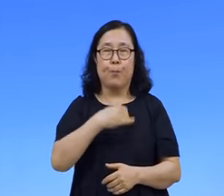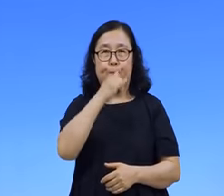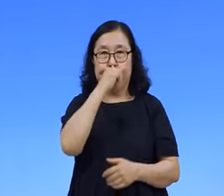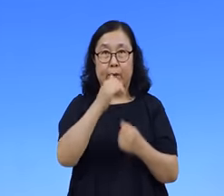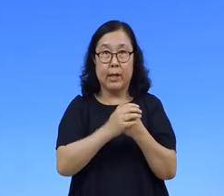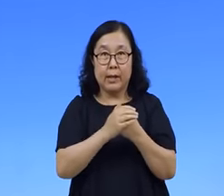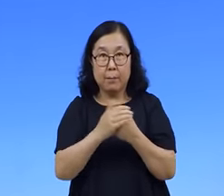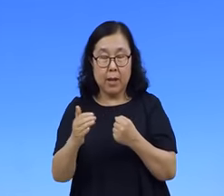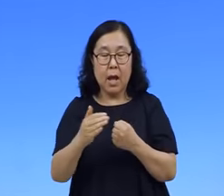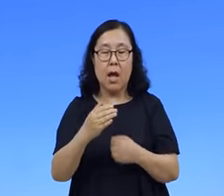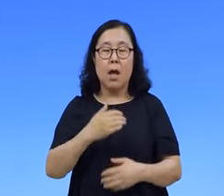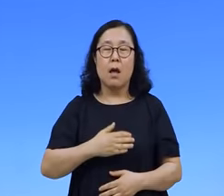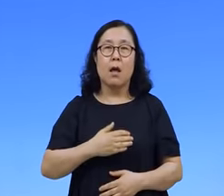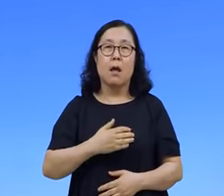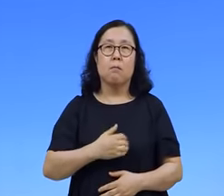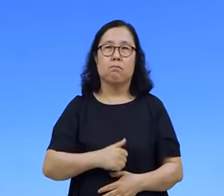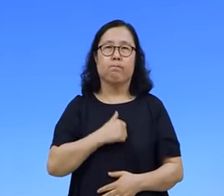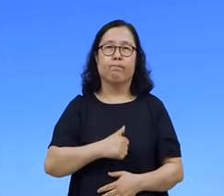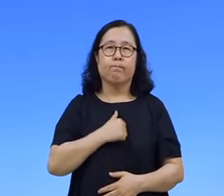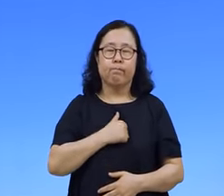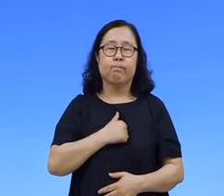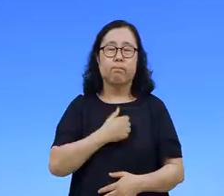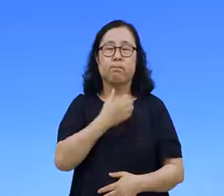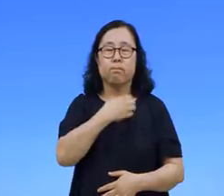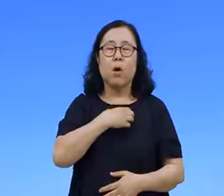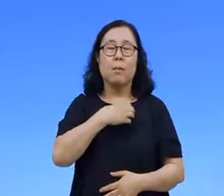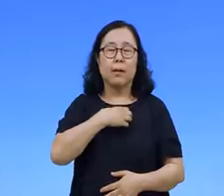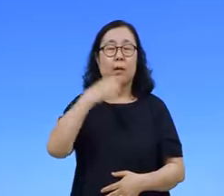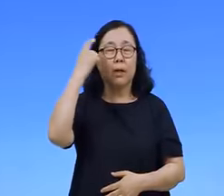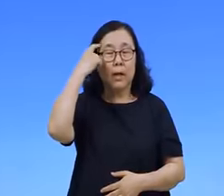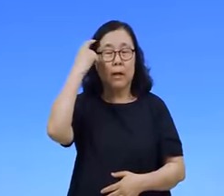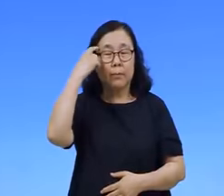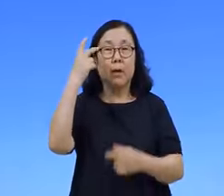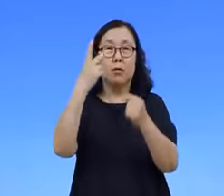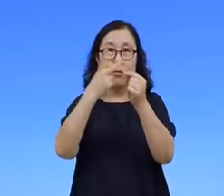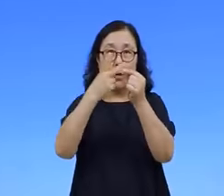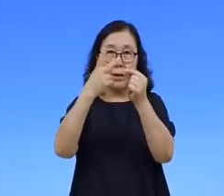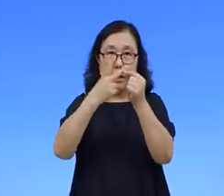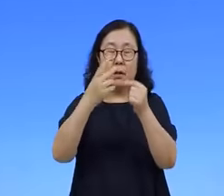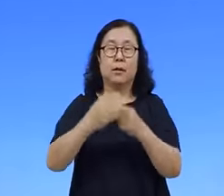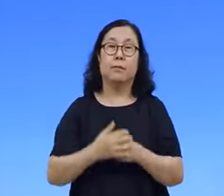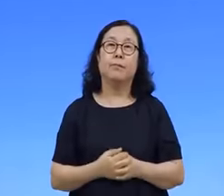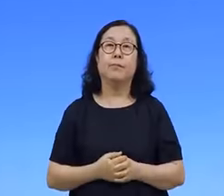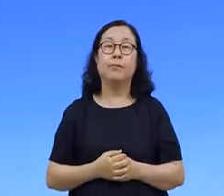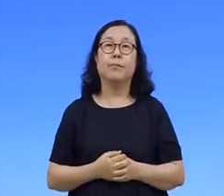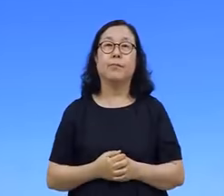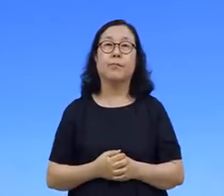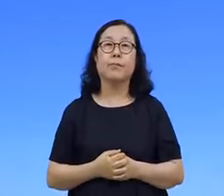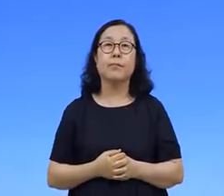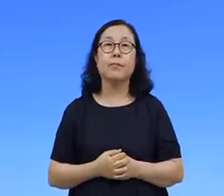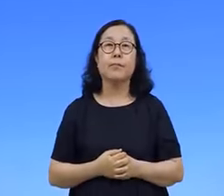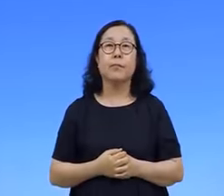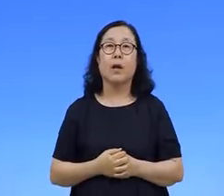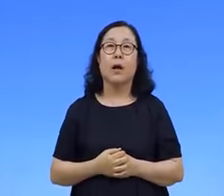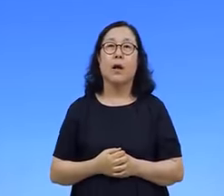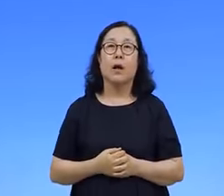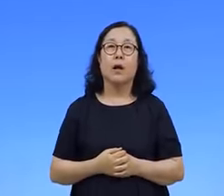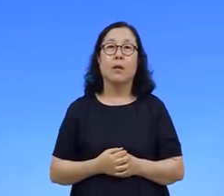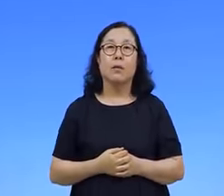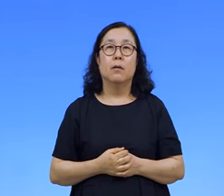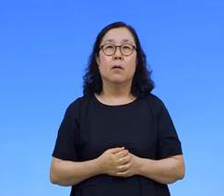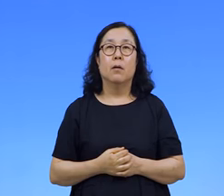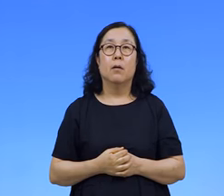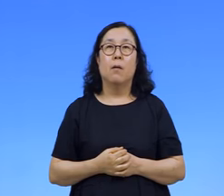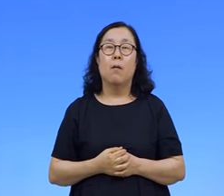있기 때문에 이 분노라는 감정이 참 위험하다, 이제 그런 생각을 하고요. 또 그런가 하면은 이 분노라는 감정이